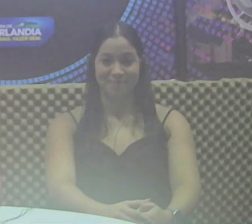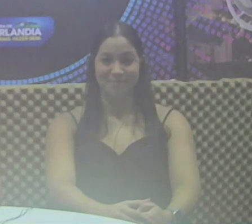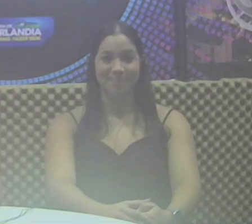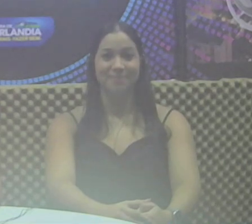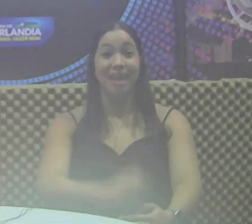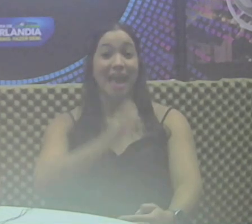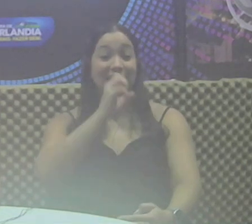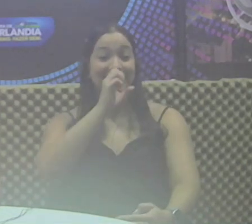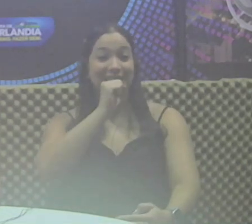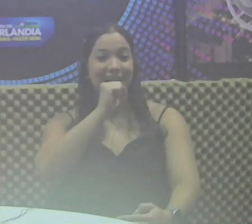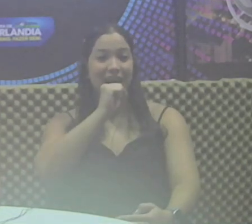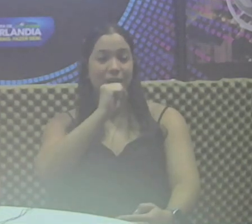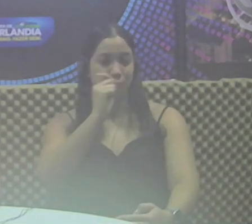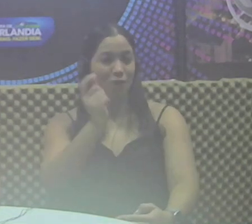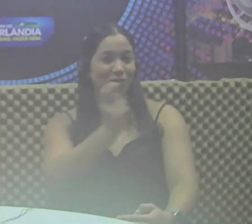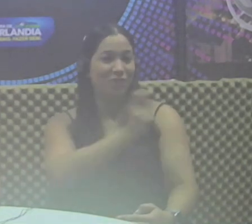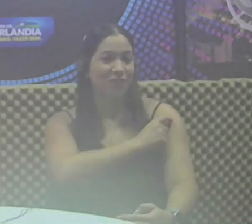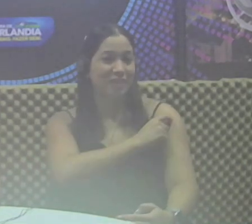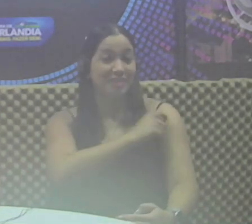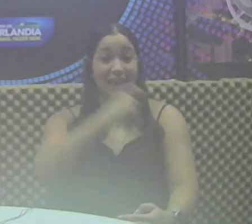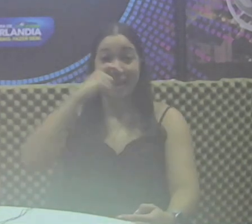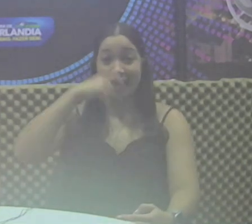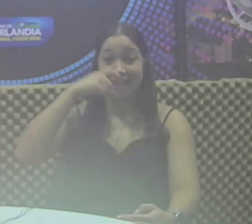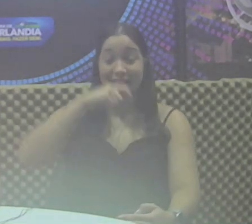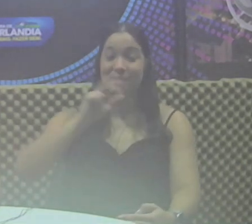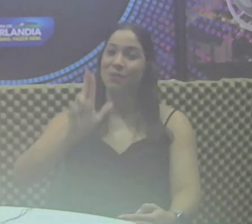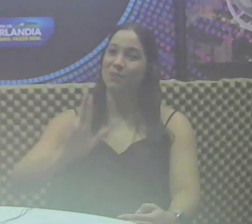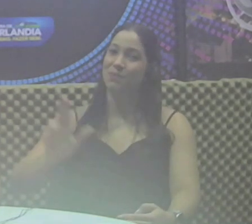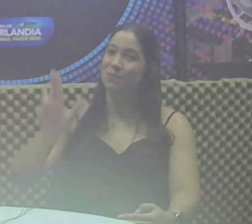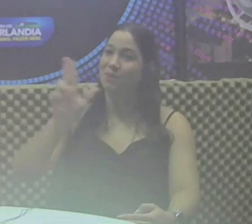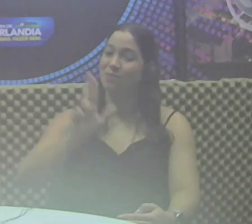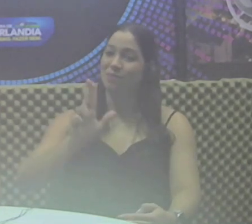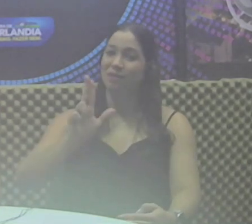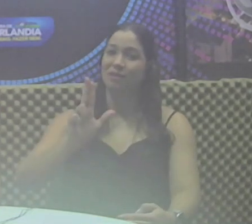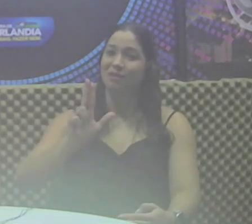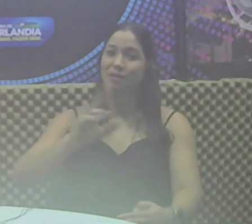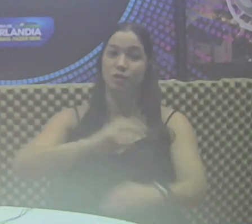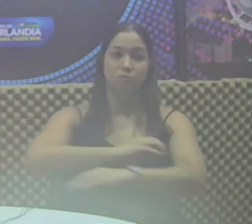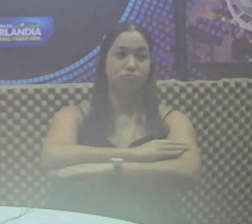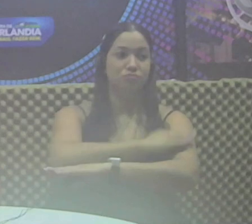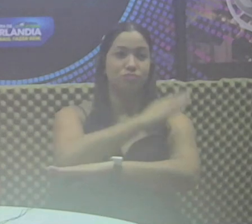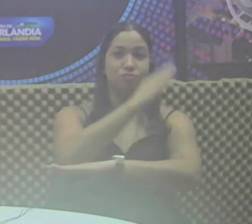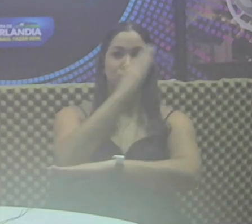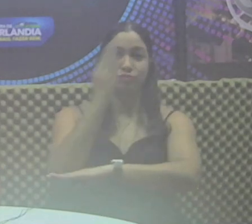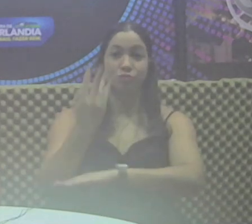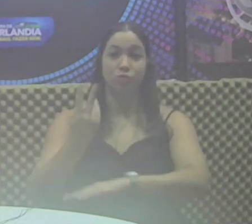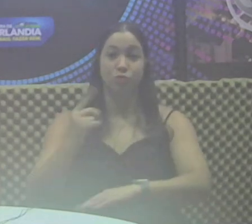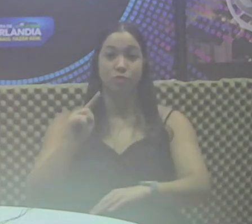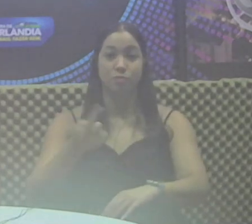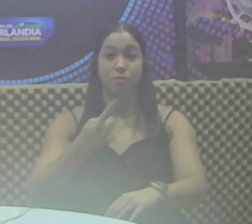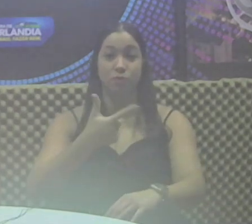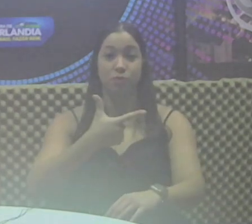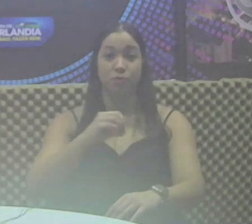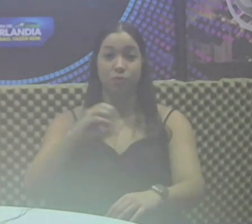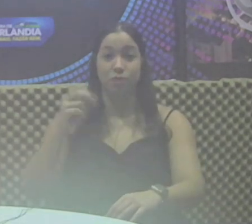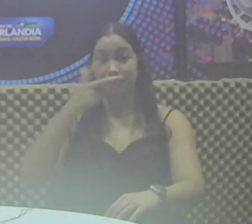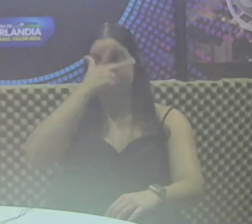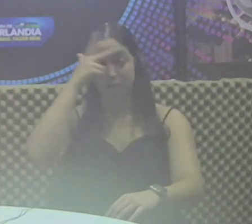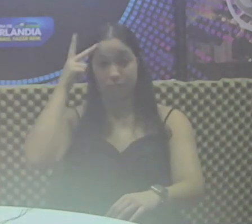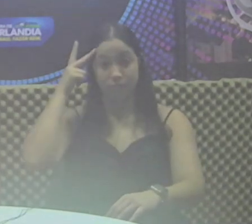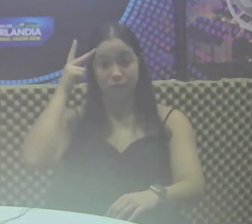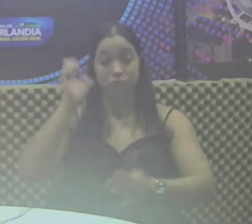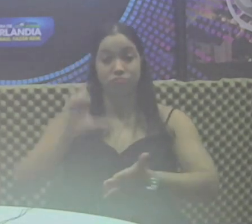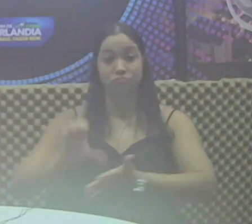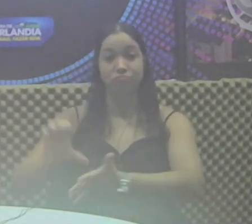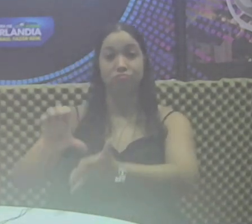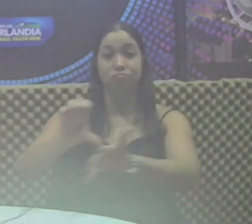Sábado teve dia de vacinação contra a gripe em Uberlândia. Durante todo o dia, cerca de 2.200 pessoas passaram pelas unidades